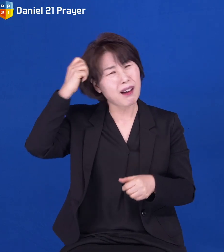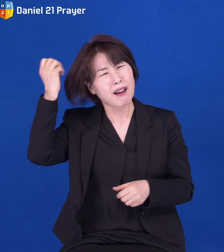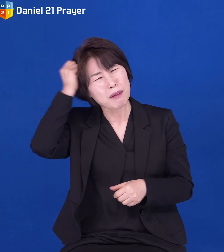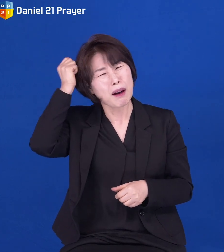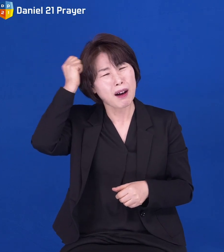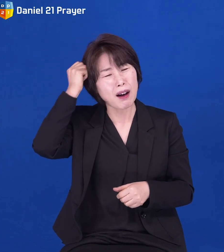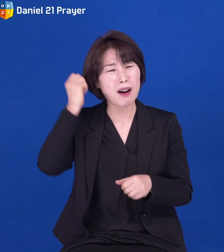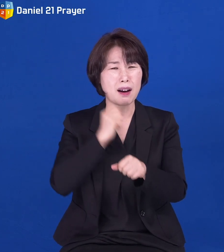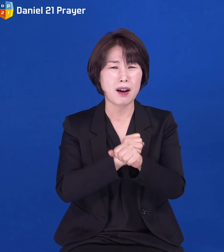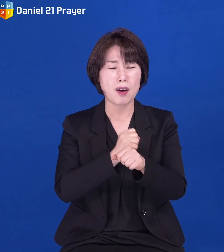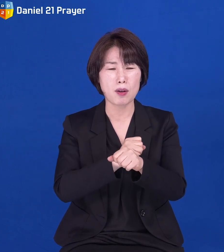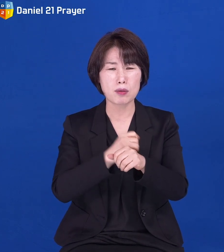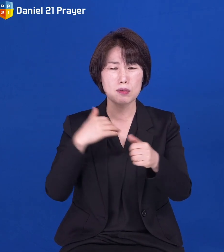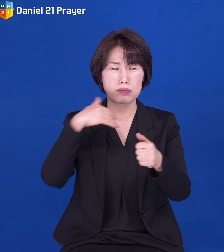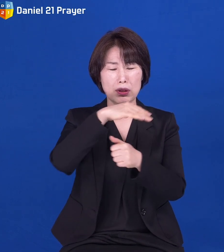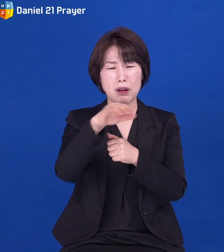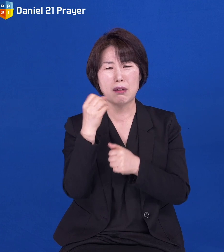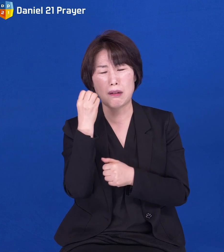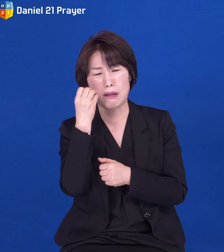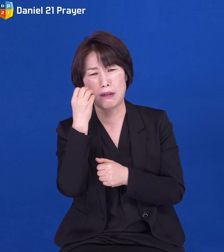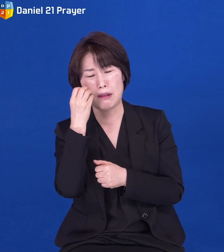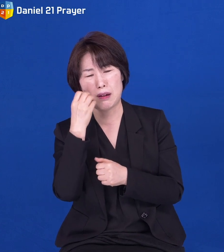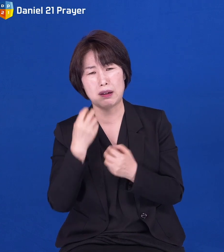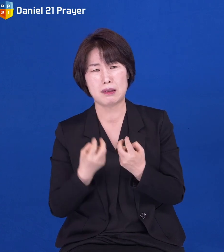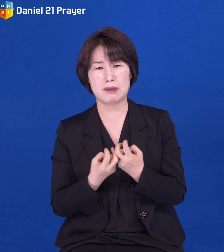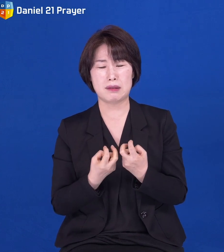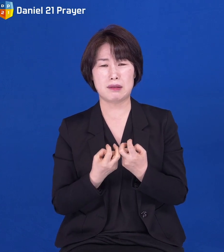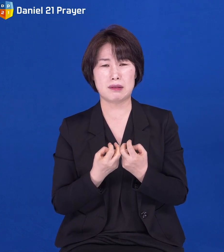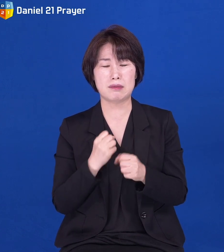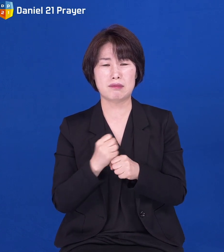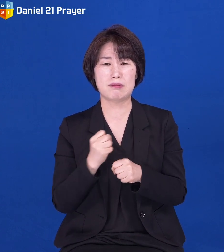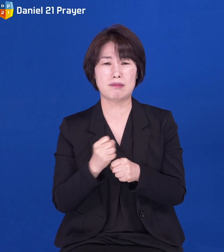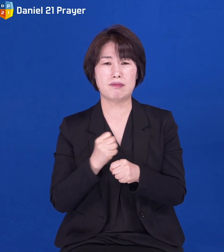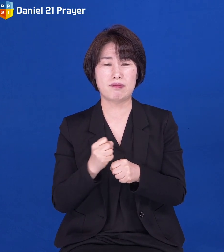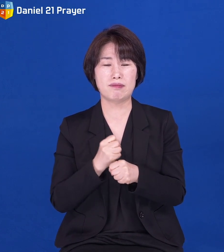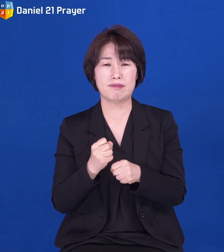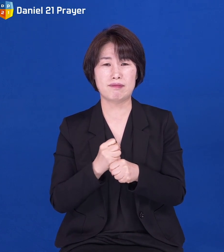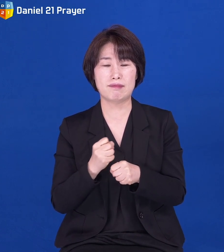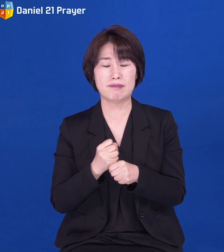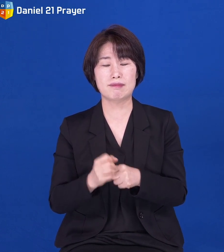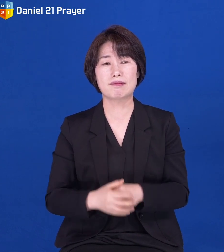막 너무 안 좋아진 거예요. 근데 너무 막 눈물이 나더라고요. 막 그래서